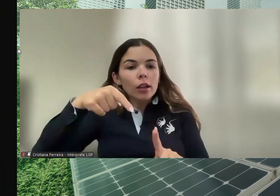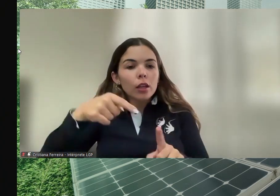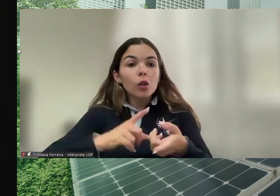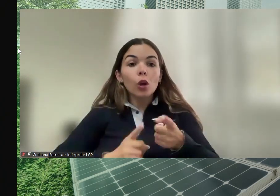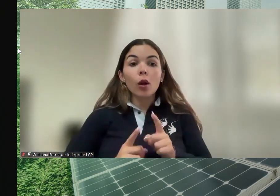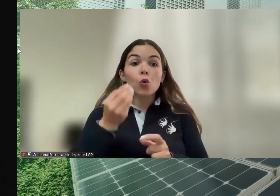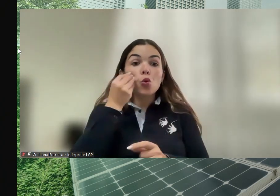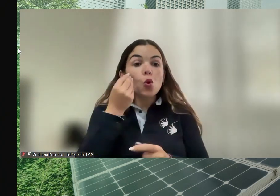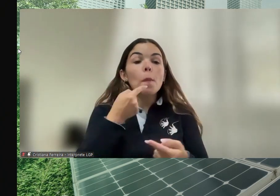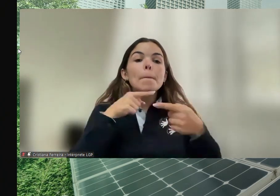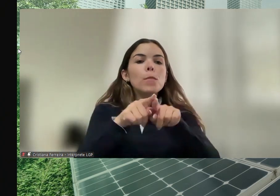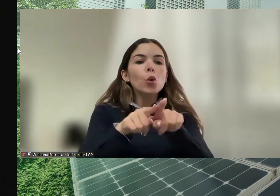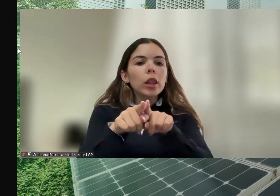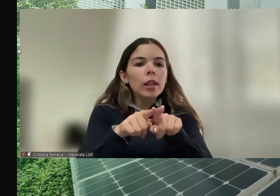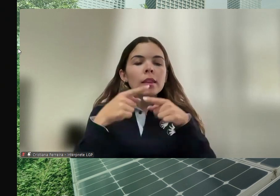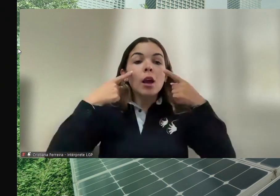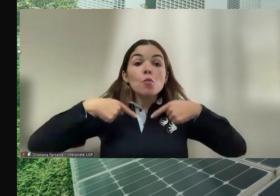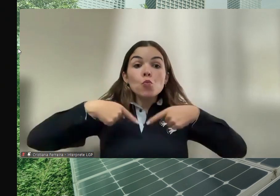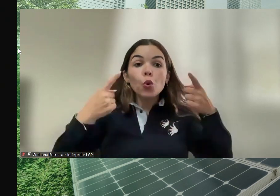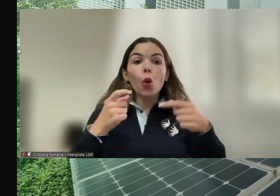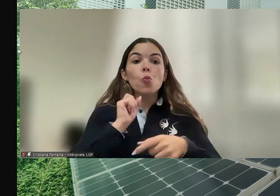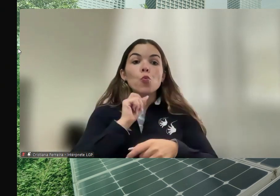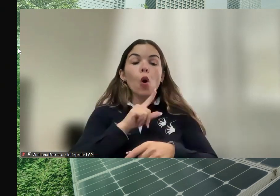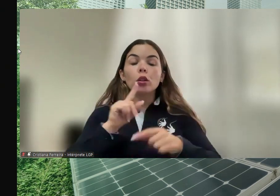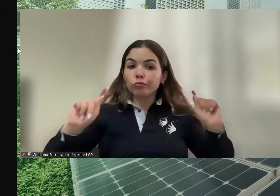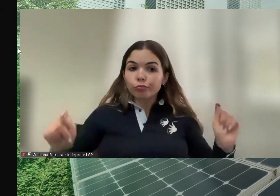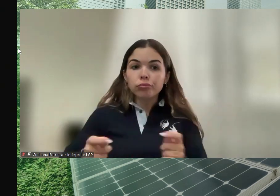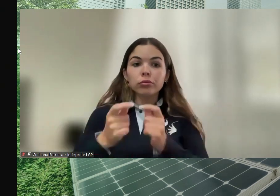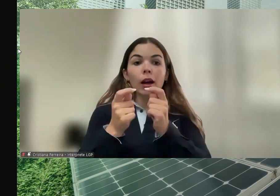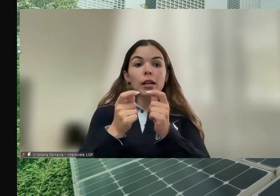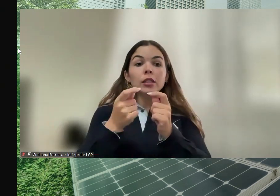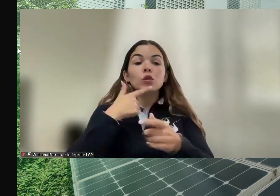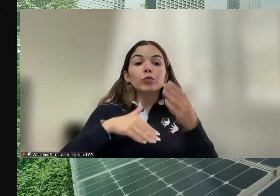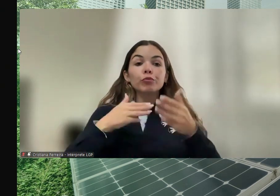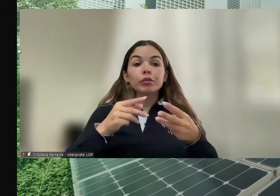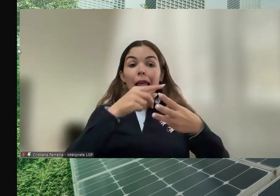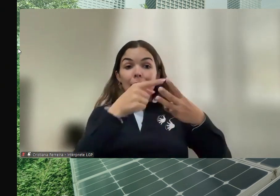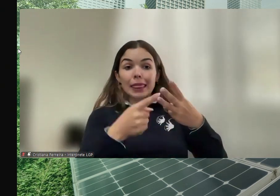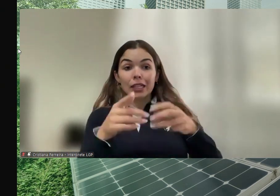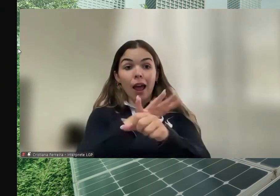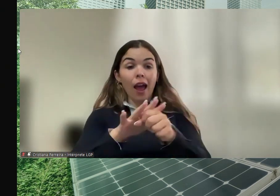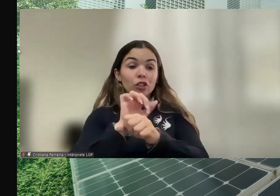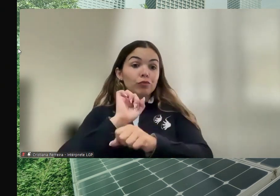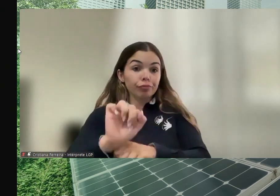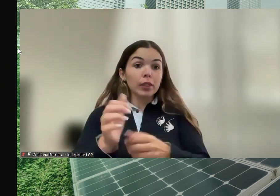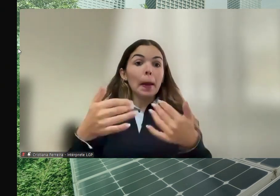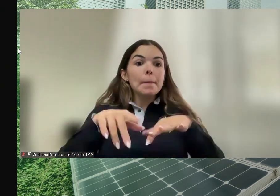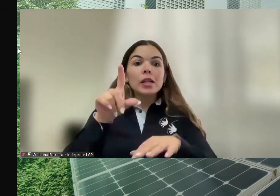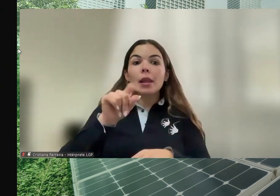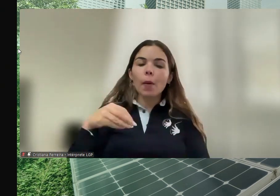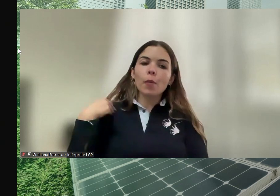que as políticas públicas podem promover a sustentabilidade nas suas 3 dimensões, mas hoje aqui também